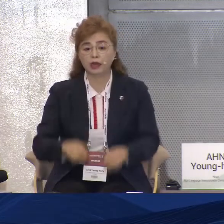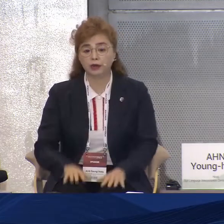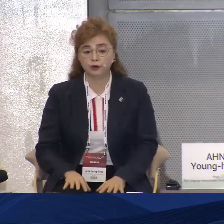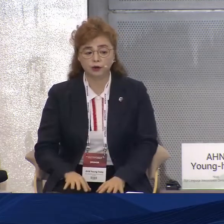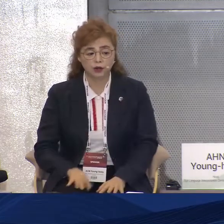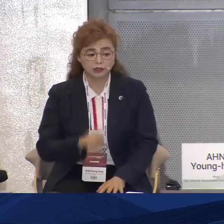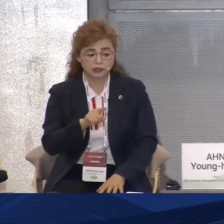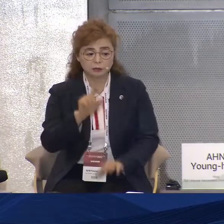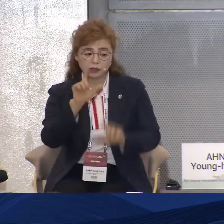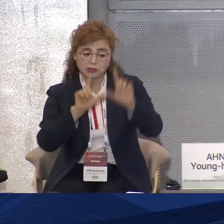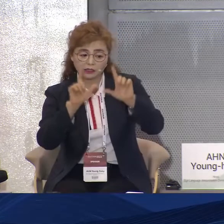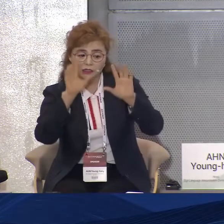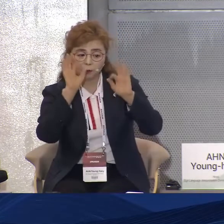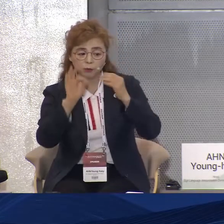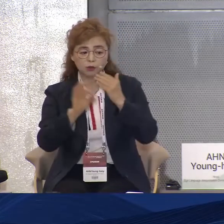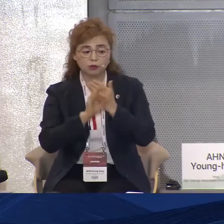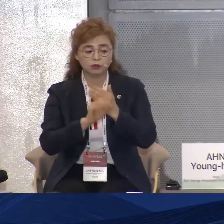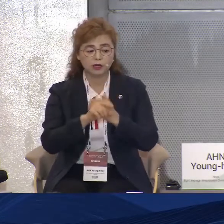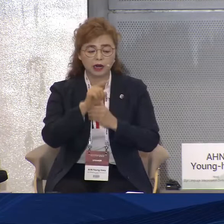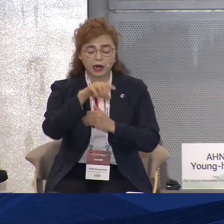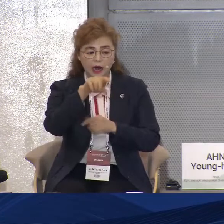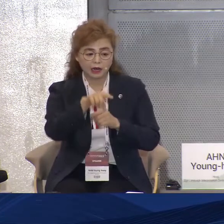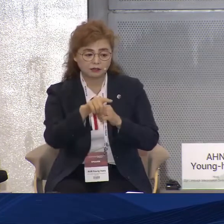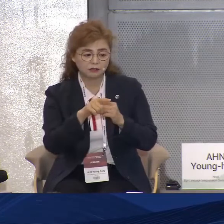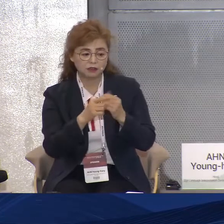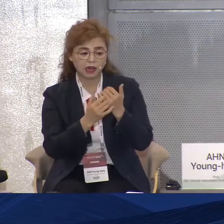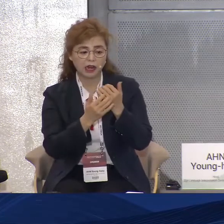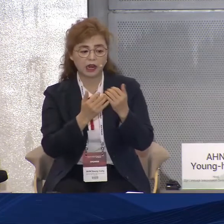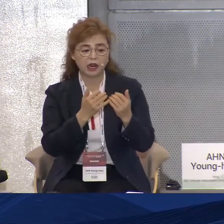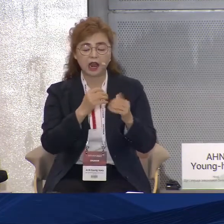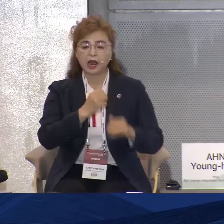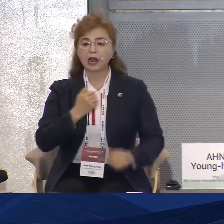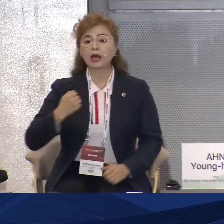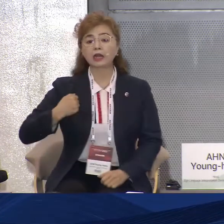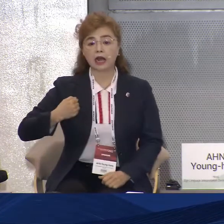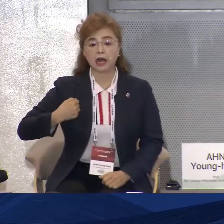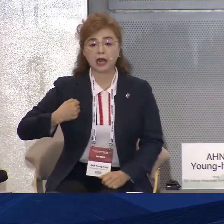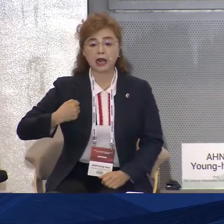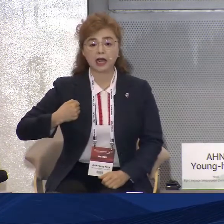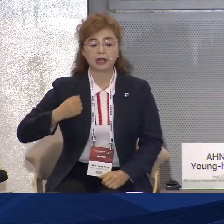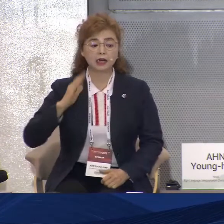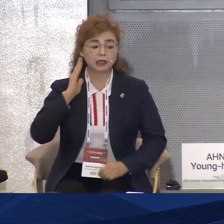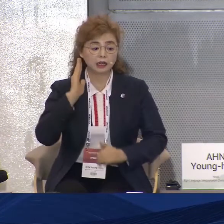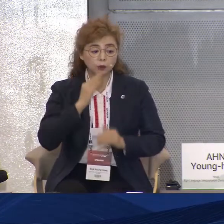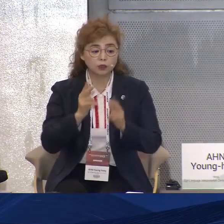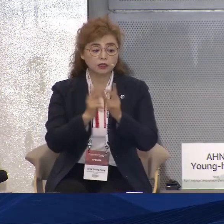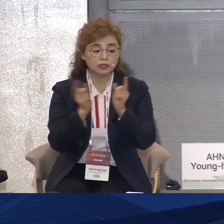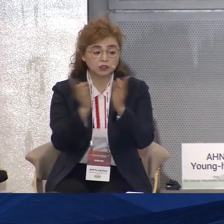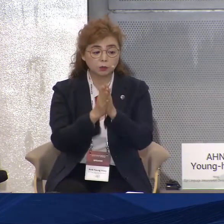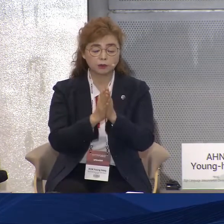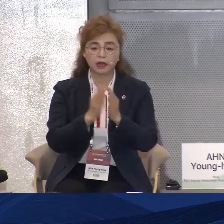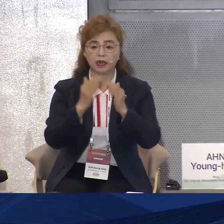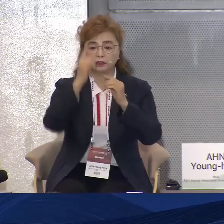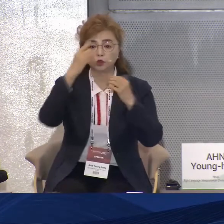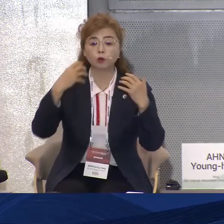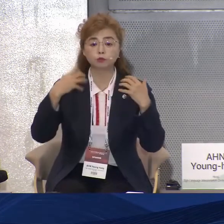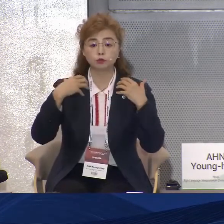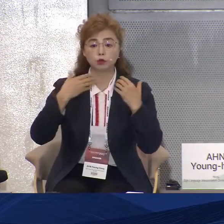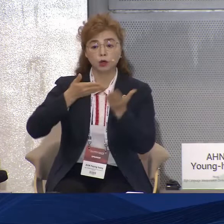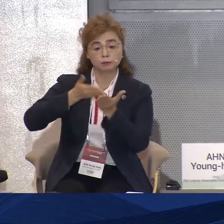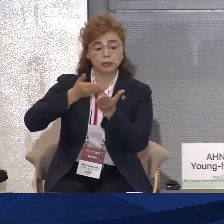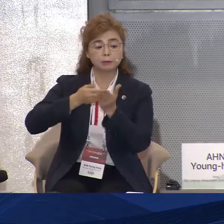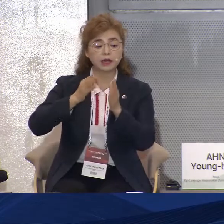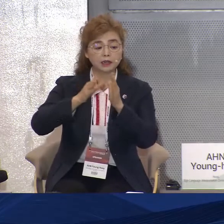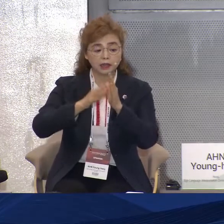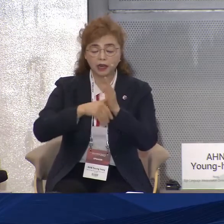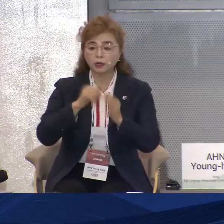있는 기회예요. 지금 그 사진을 보면은 하나는 이렇게 카나다의 농인이 직접 이렇게